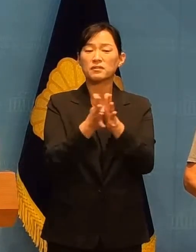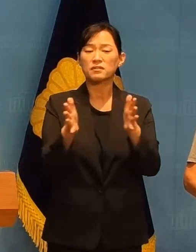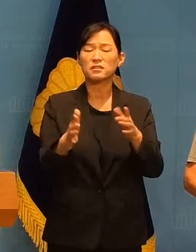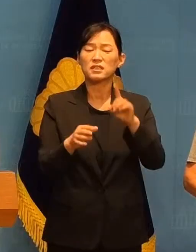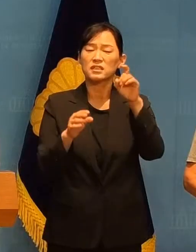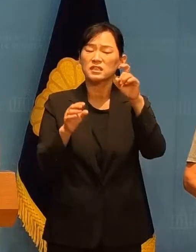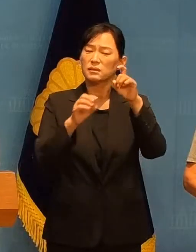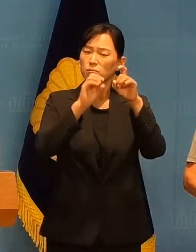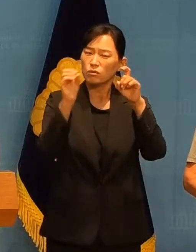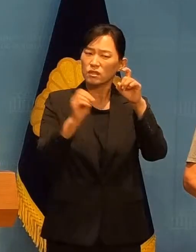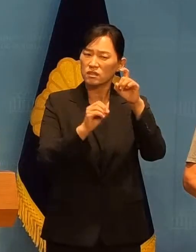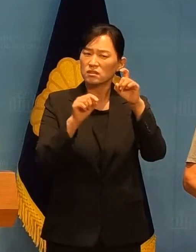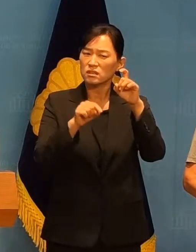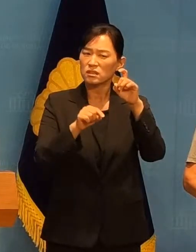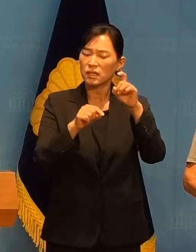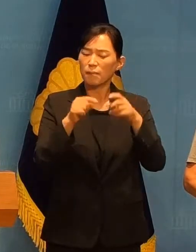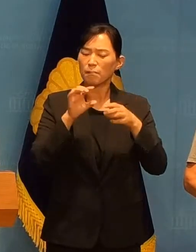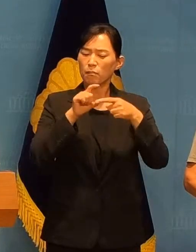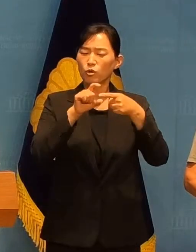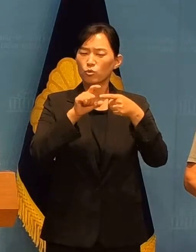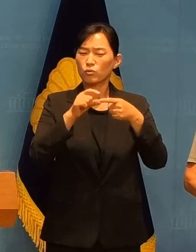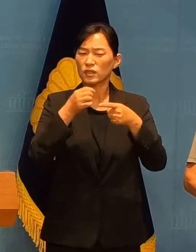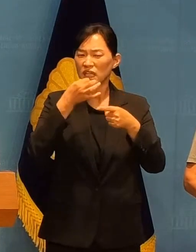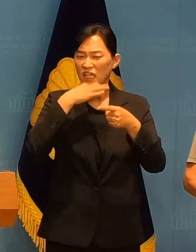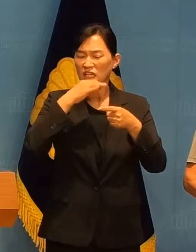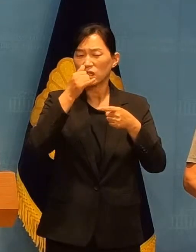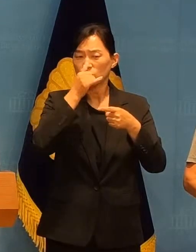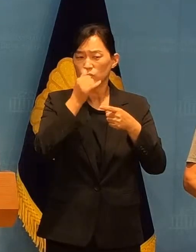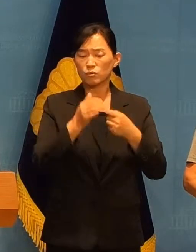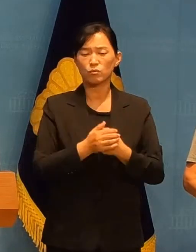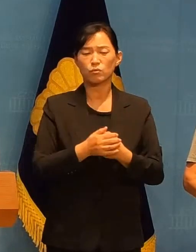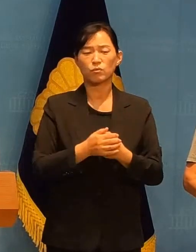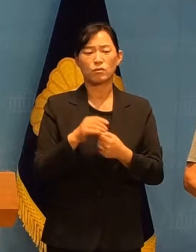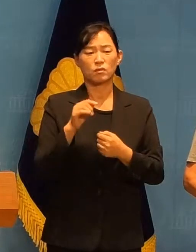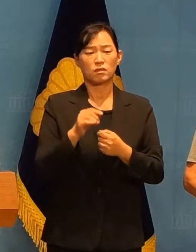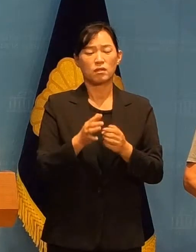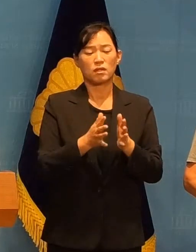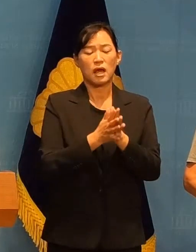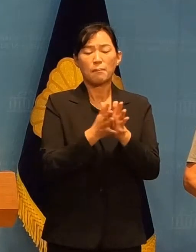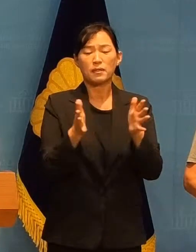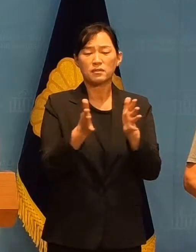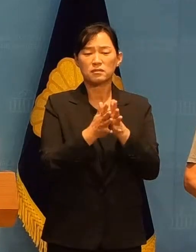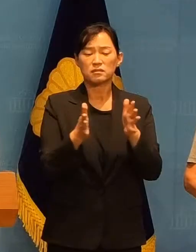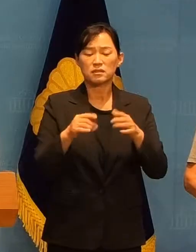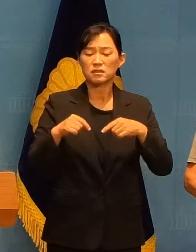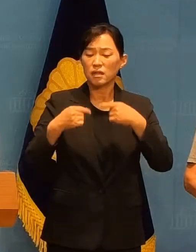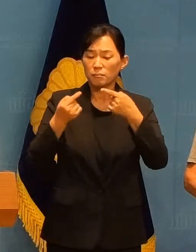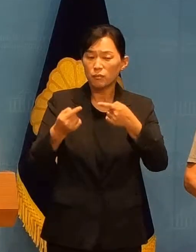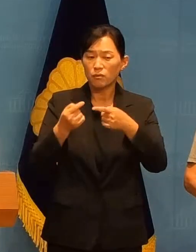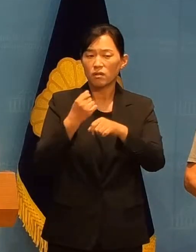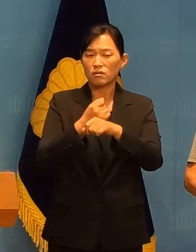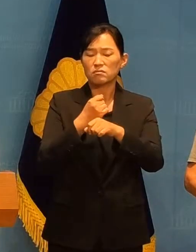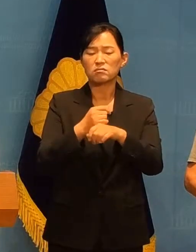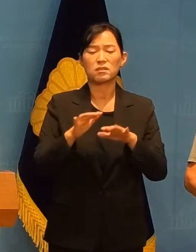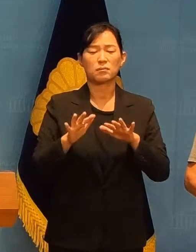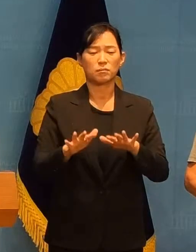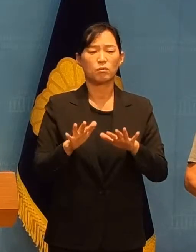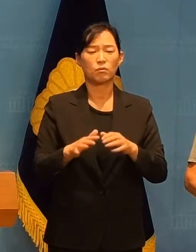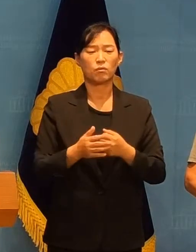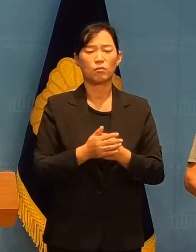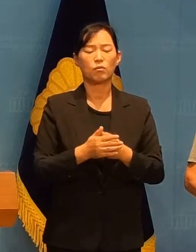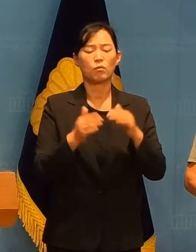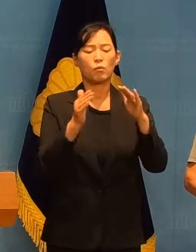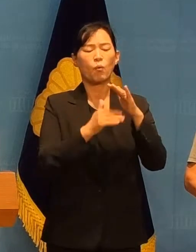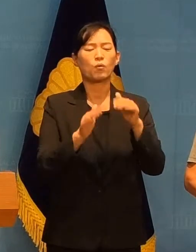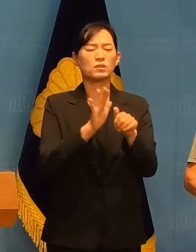10%의 평균 수익률을 가지고 있다고 합니다. 신한건설산업이 민간 사업자로 참여하고 있는 이번